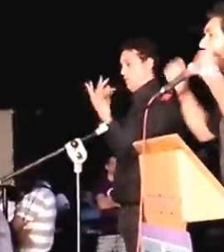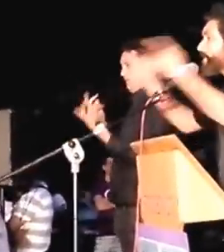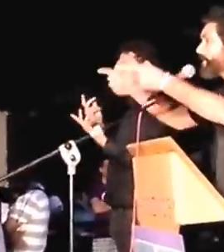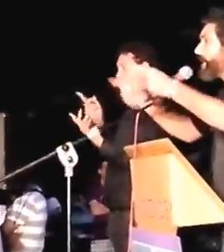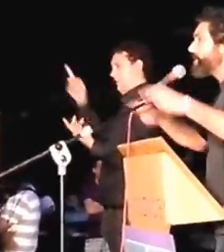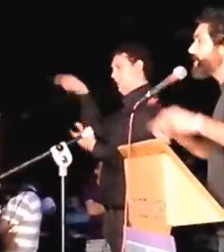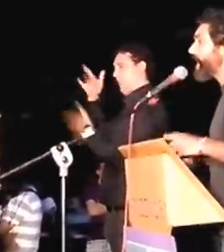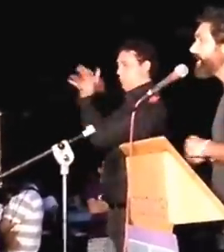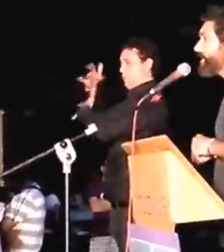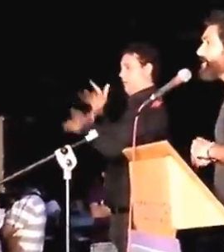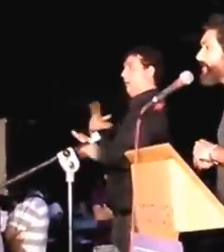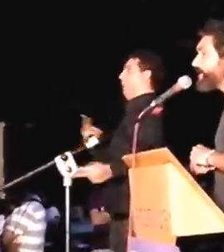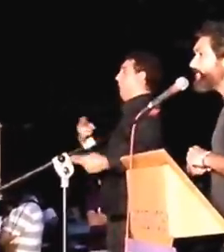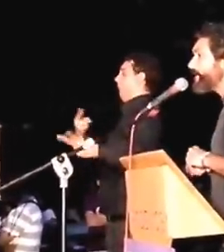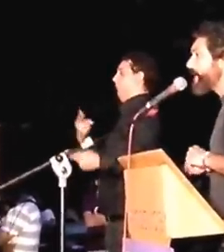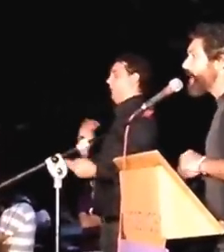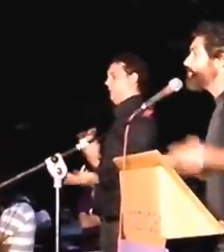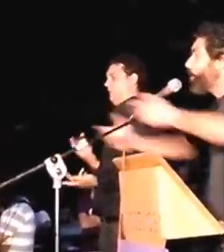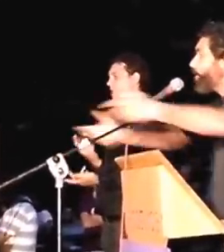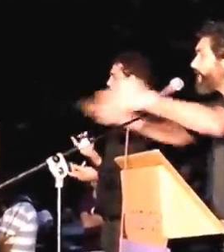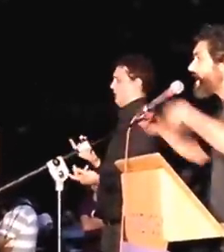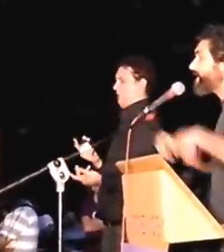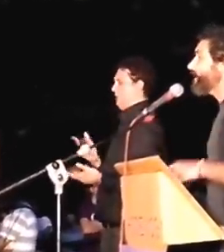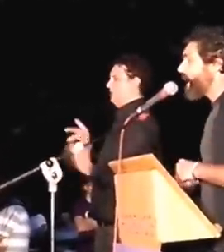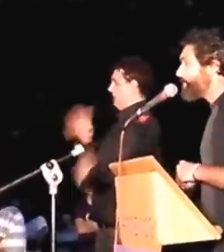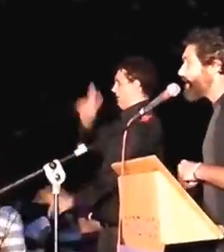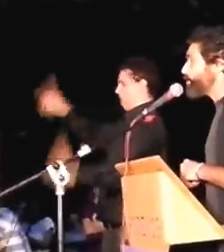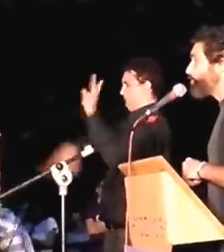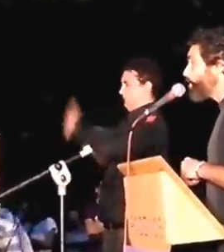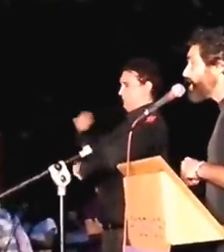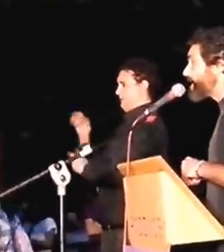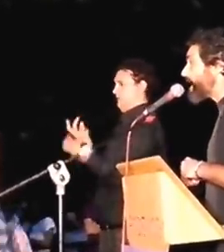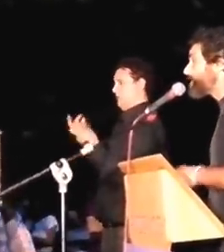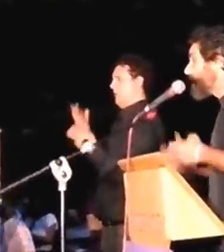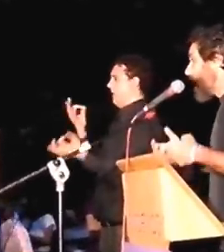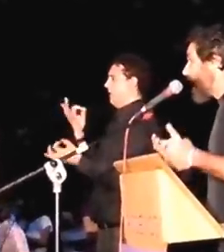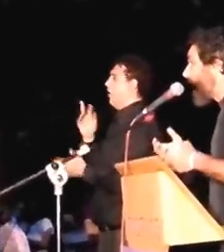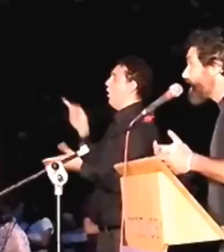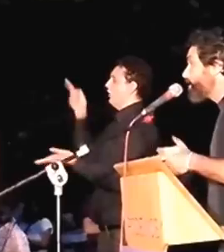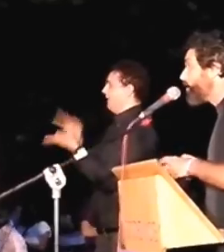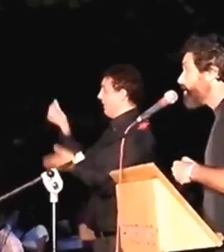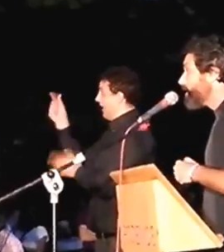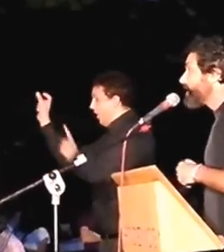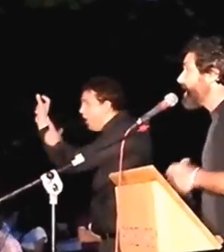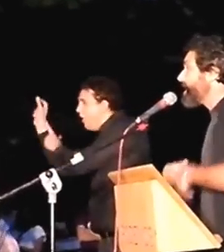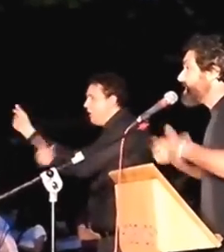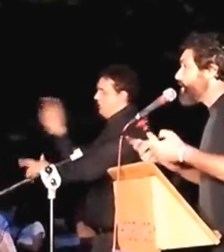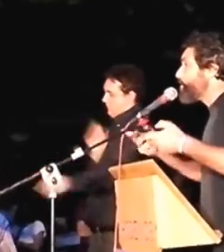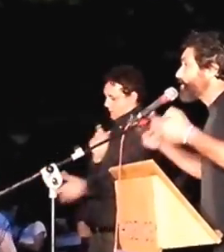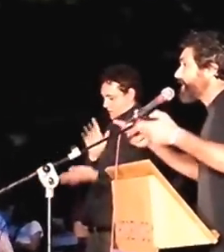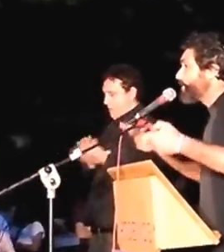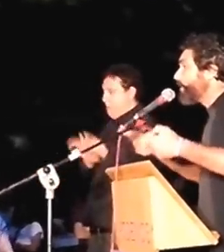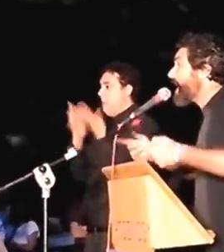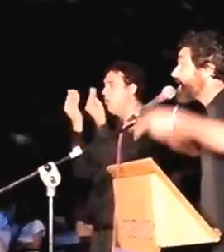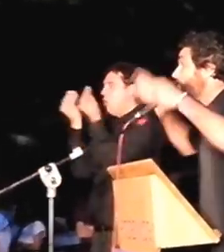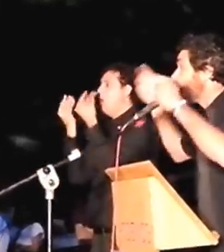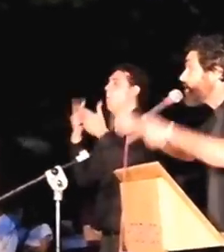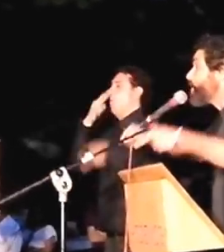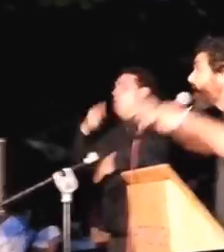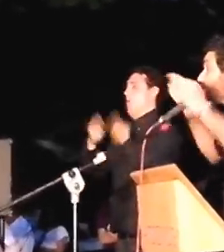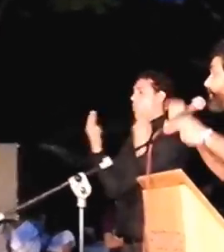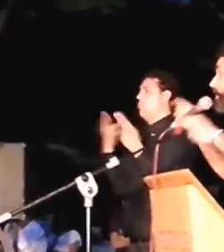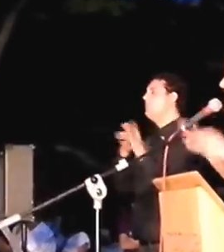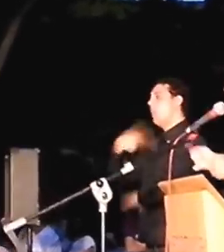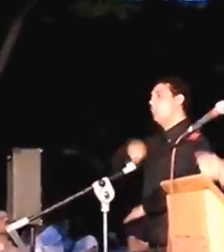tanto, remunicipalizar significa volver a manos públicas algo que debemos gestionar. Y